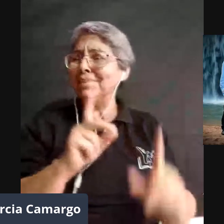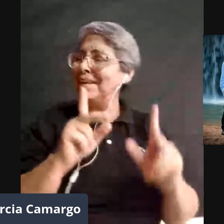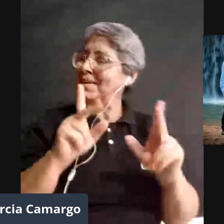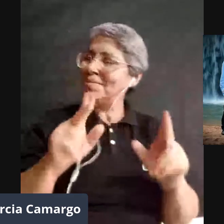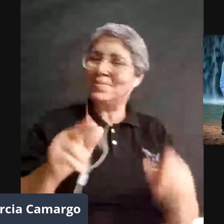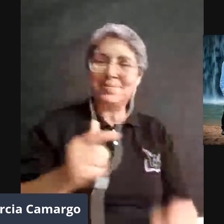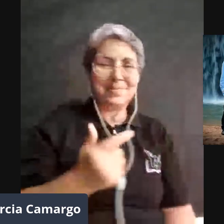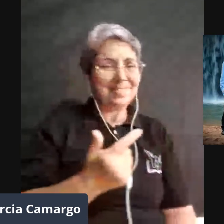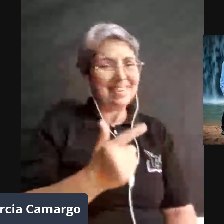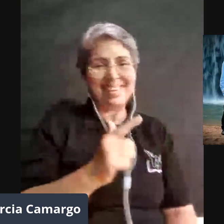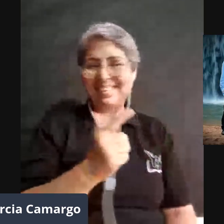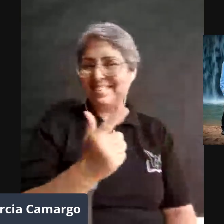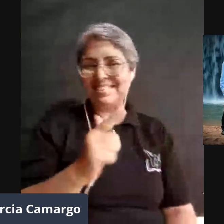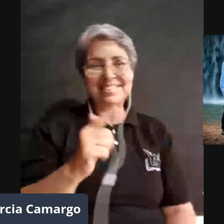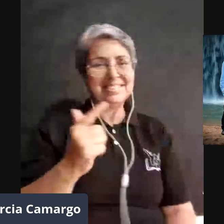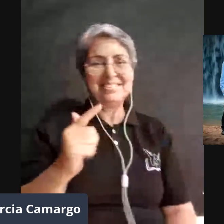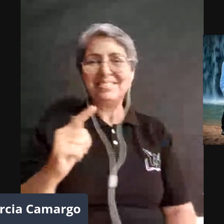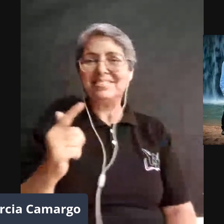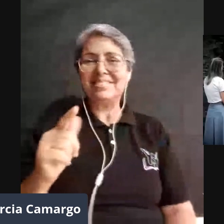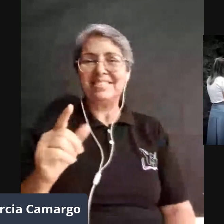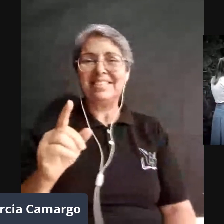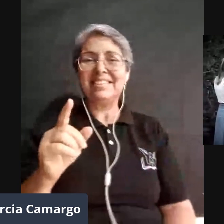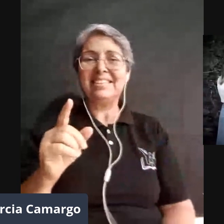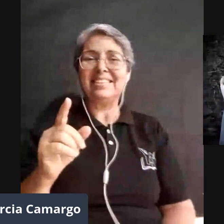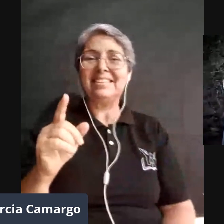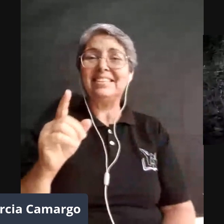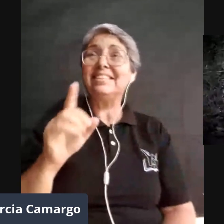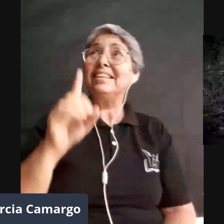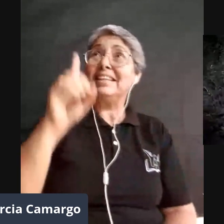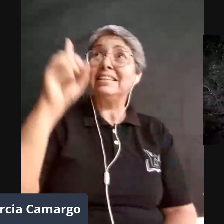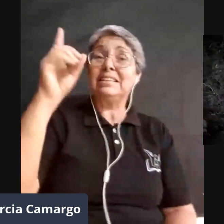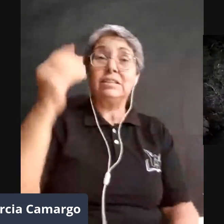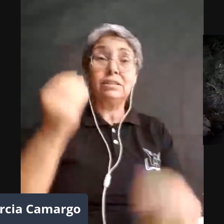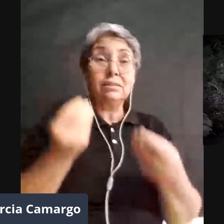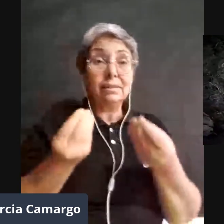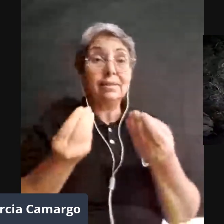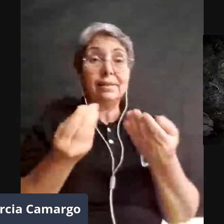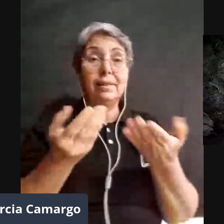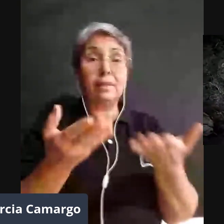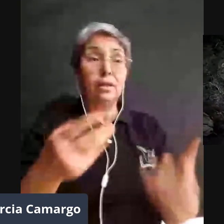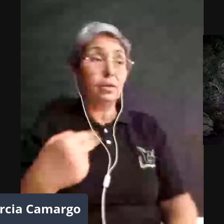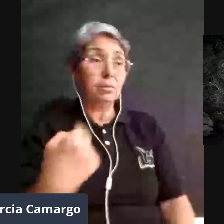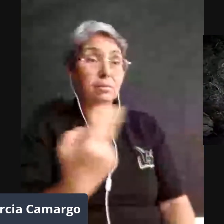igual, concede a fé para